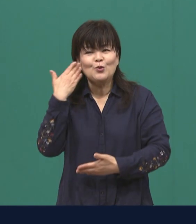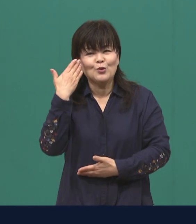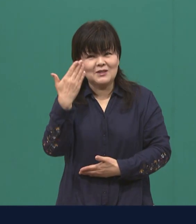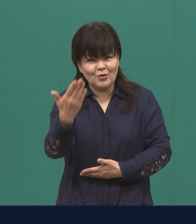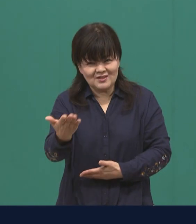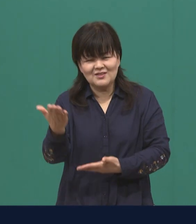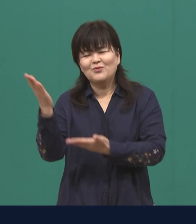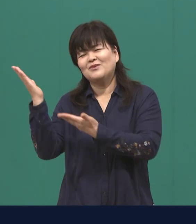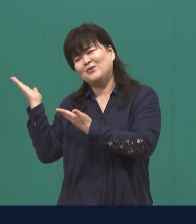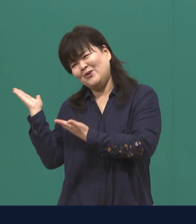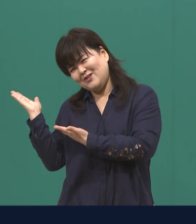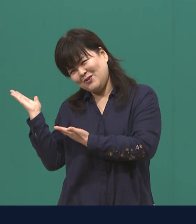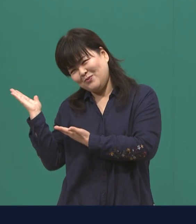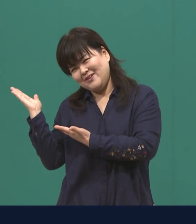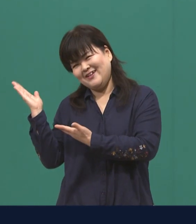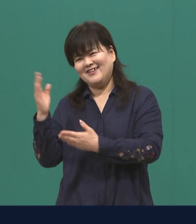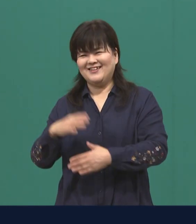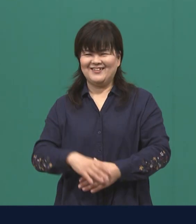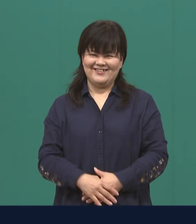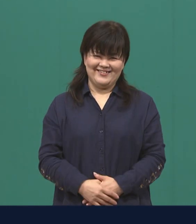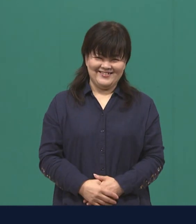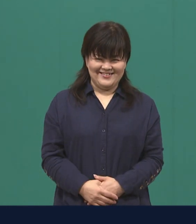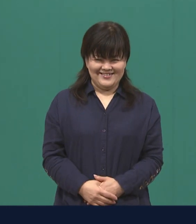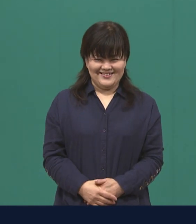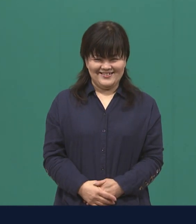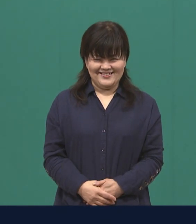お申し込みやお問い合わせはご覧のところまで。